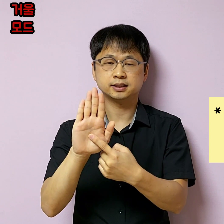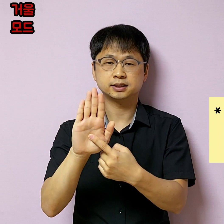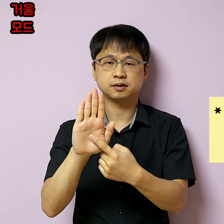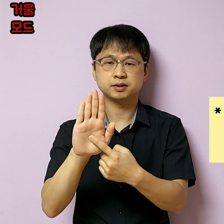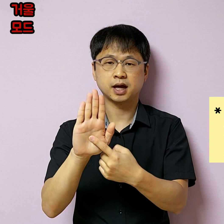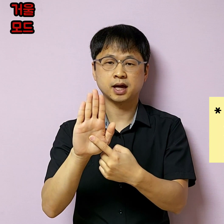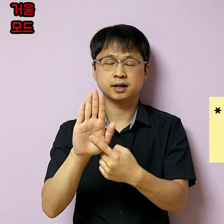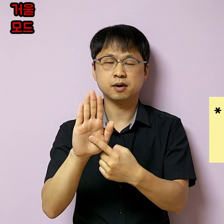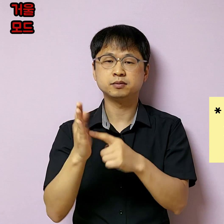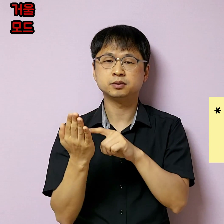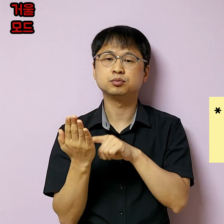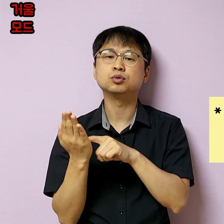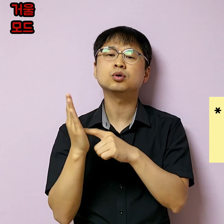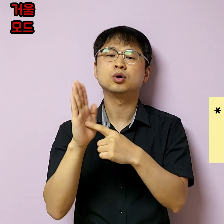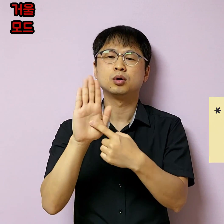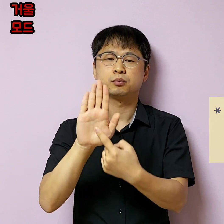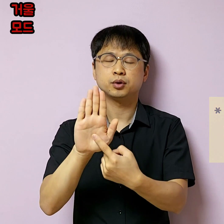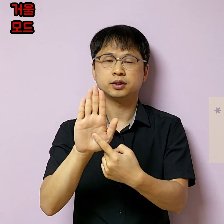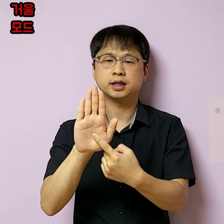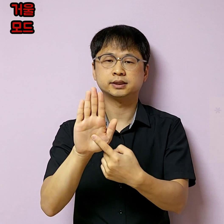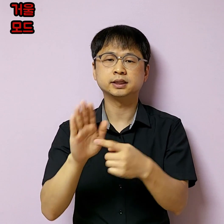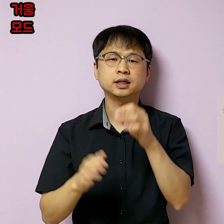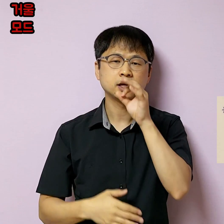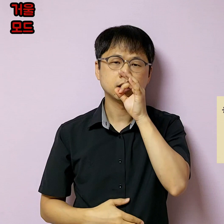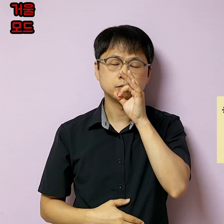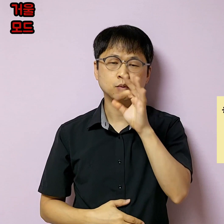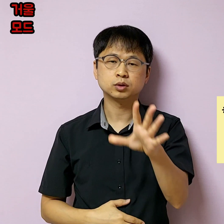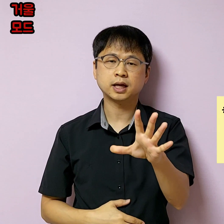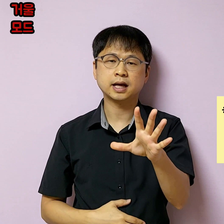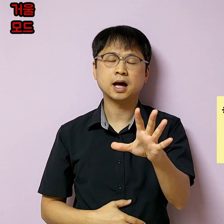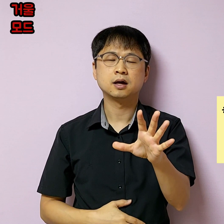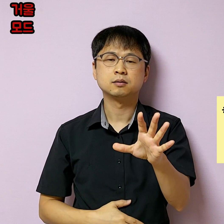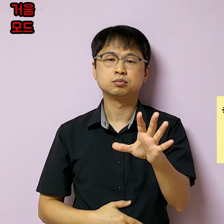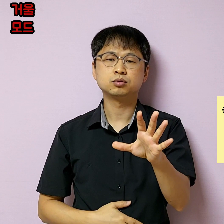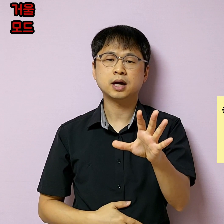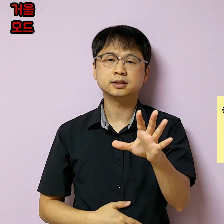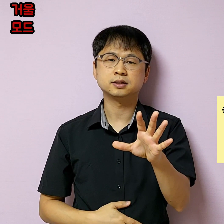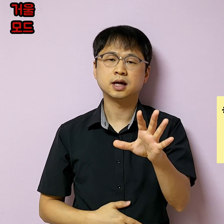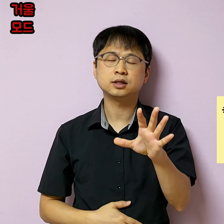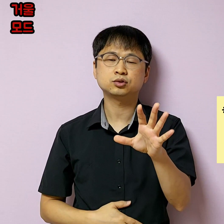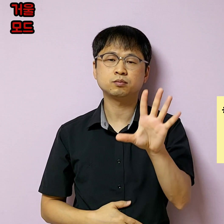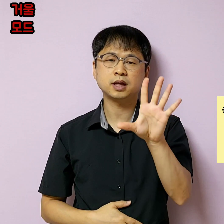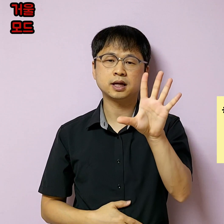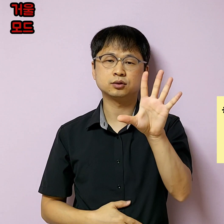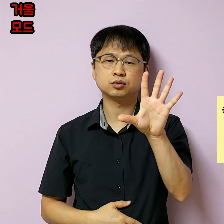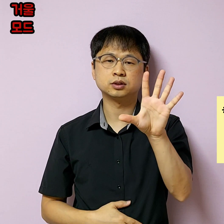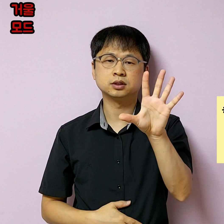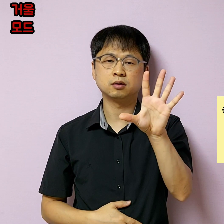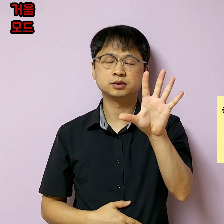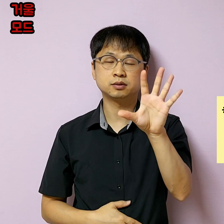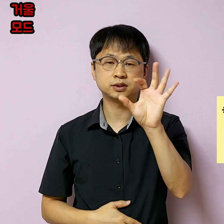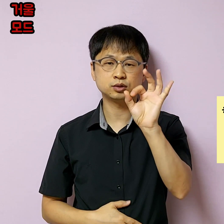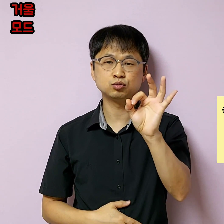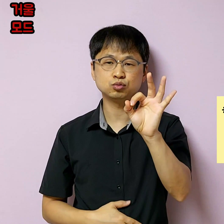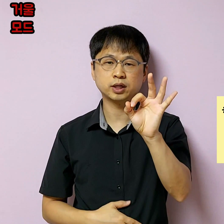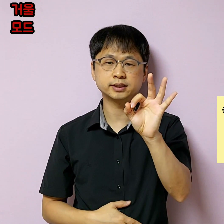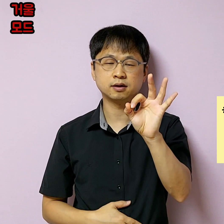뜻이 됩니다. 내 마음을 전부 표현하지 못하다. 불가능, 할 수 없다라는 수어는 엄지검지를 둥글게